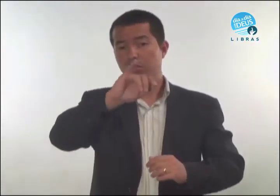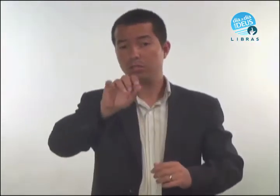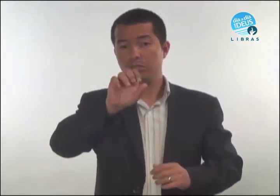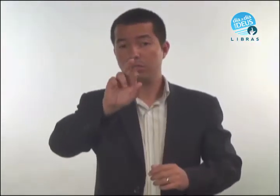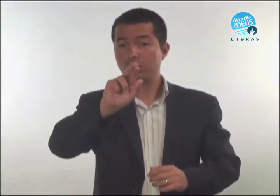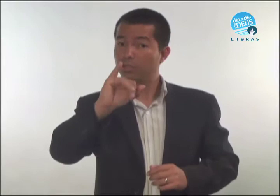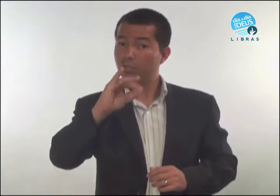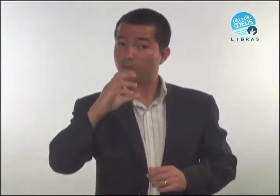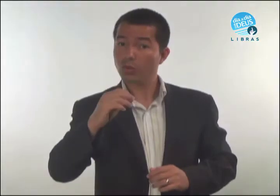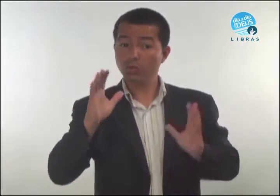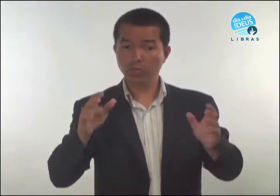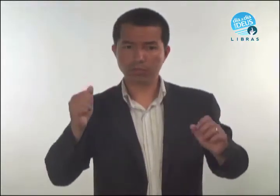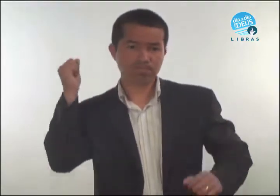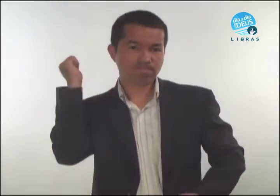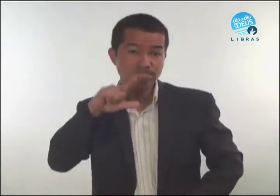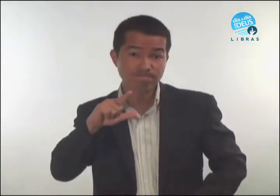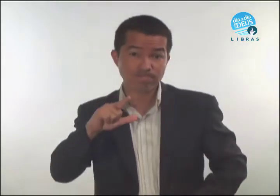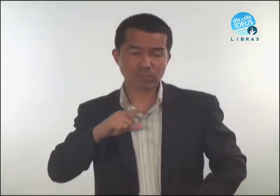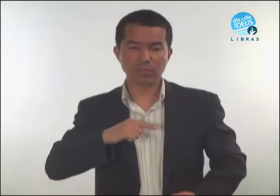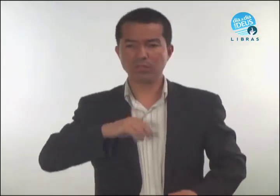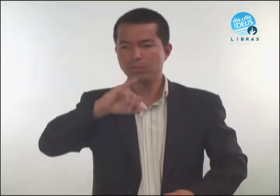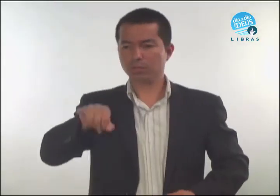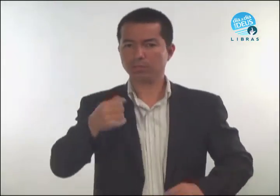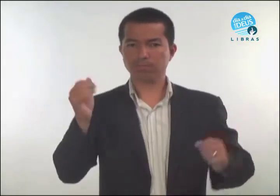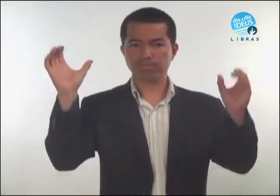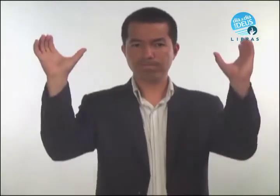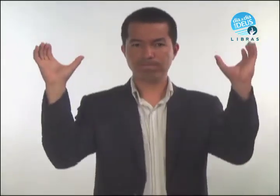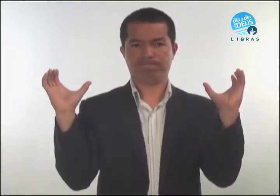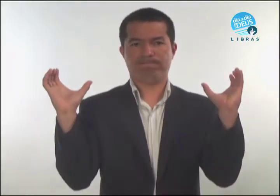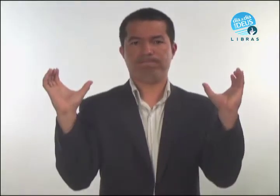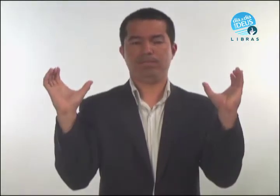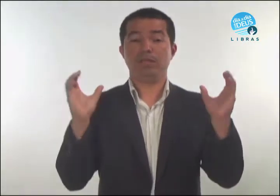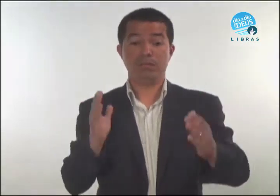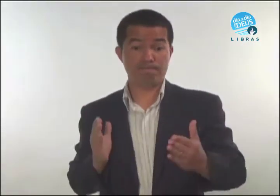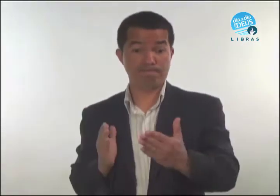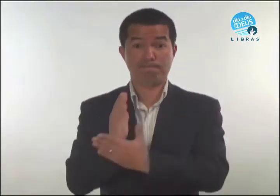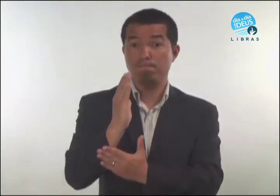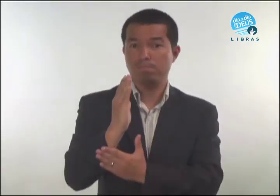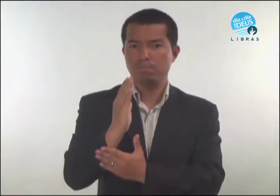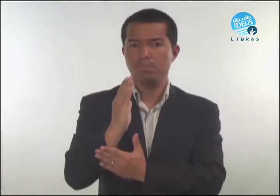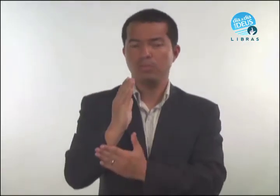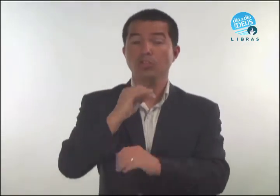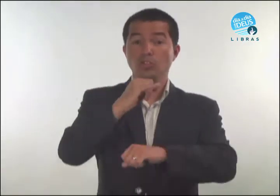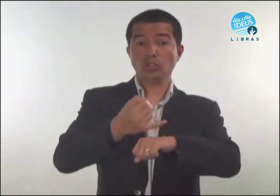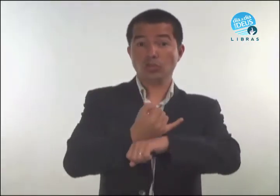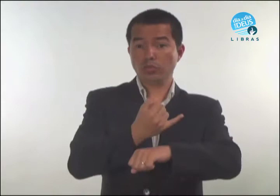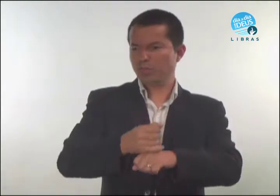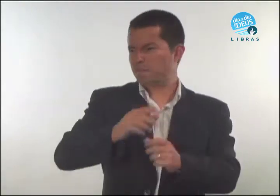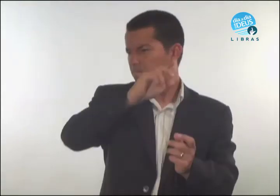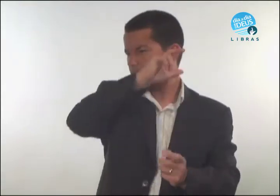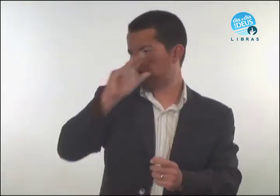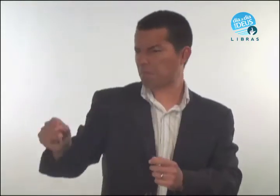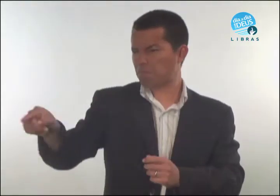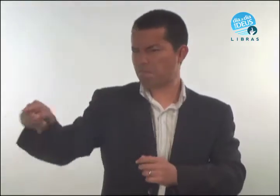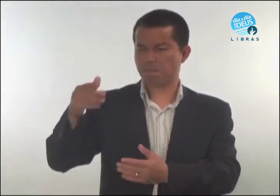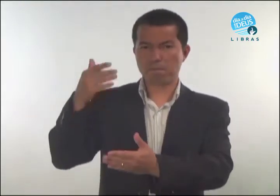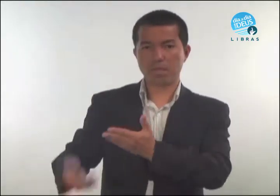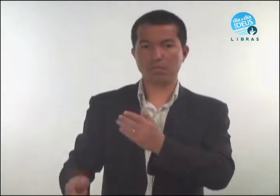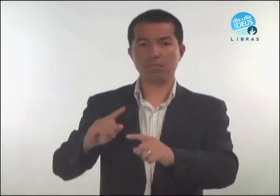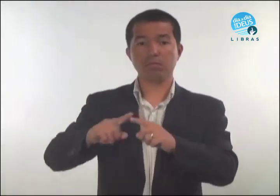está entendendo. Porque havia um homem no meio daquele povo, chamado Acã, que fez aquilo que Deus disse para não